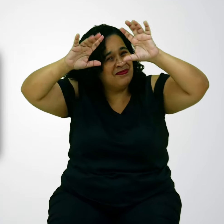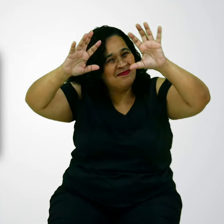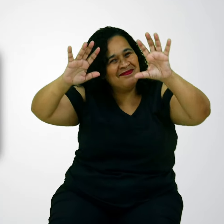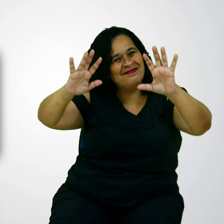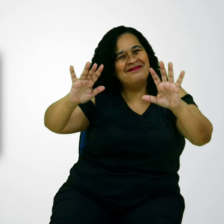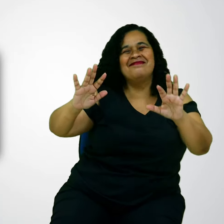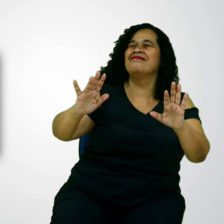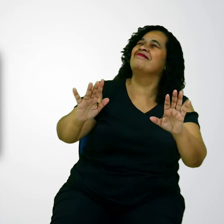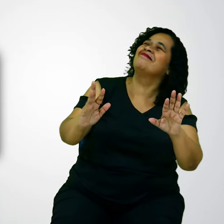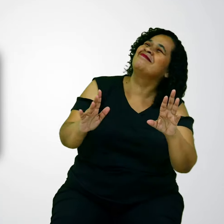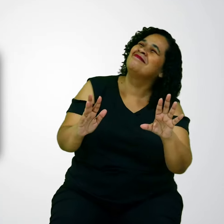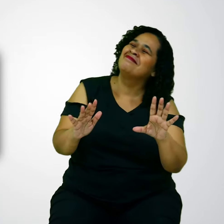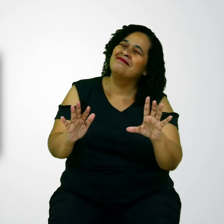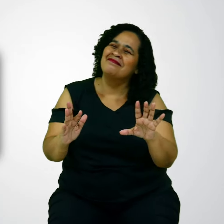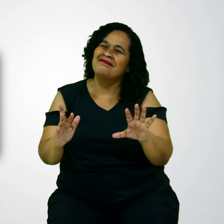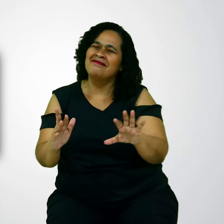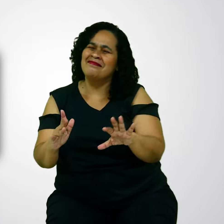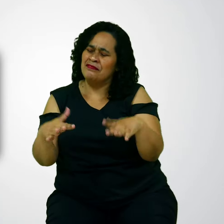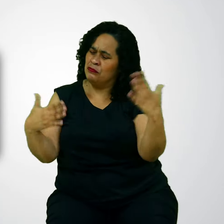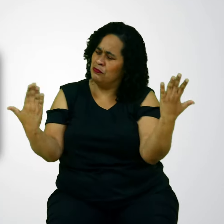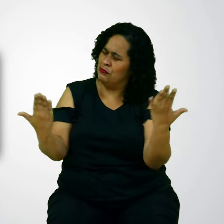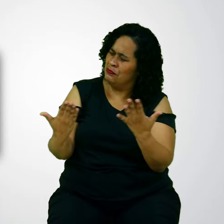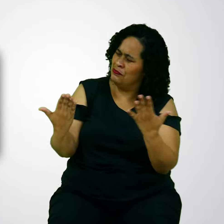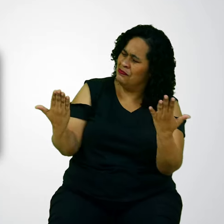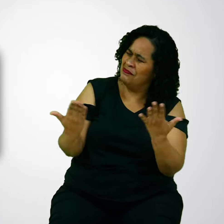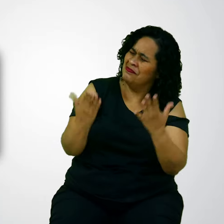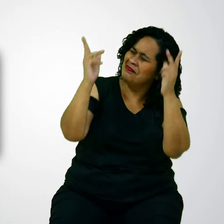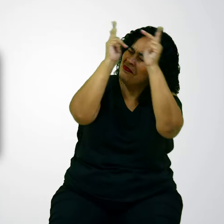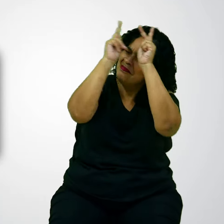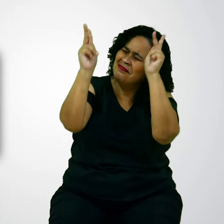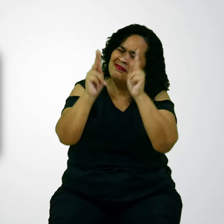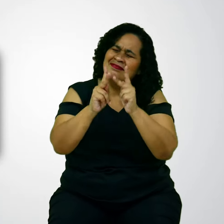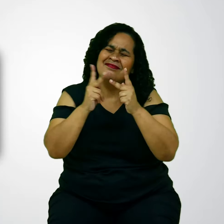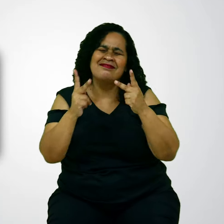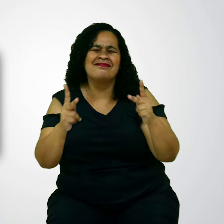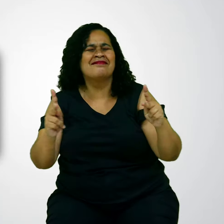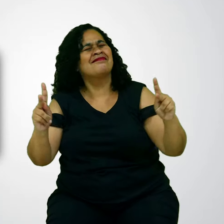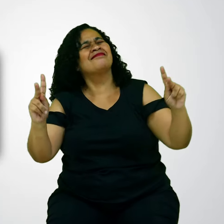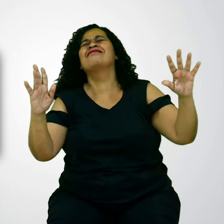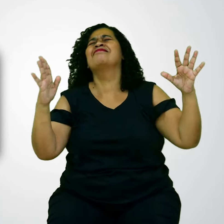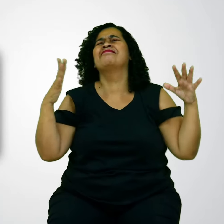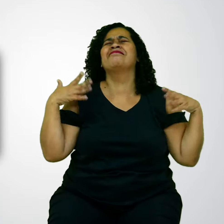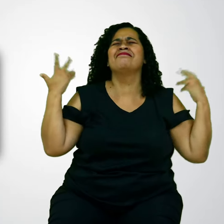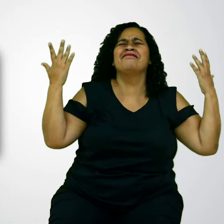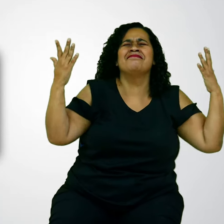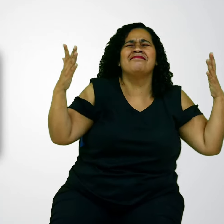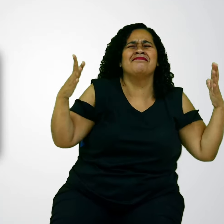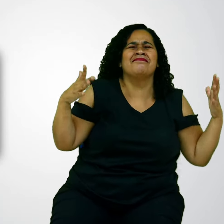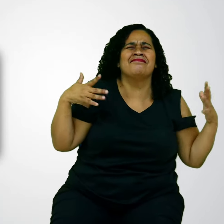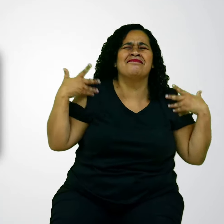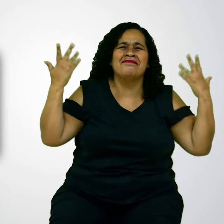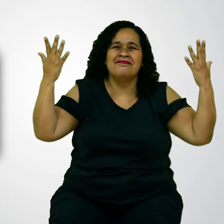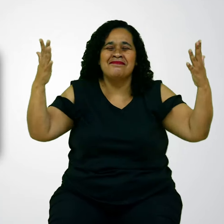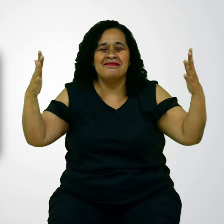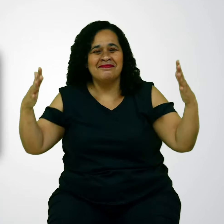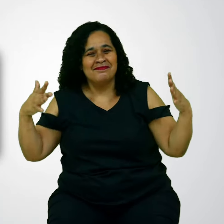abundante. Hoje tenho paz e alegria em